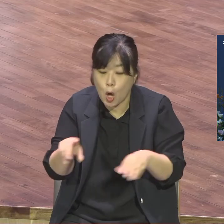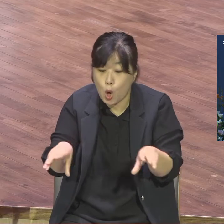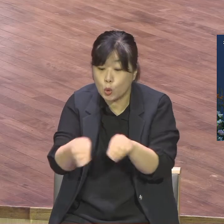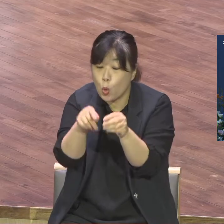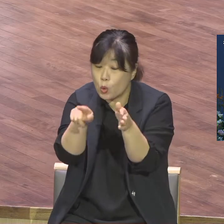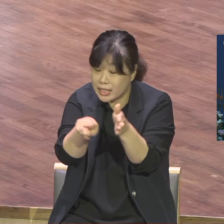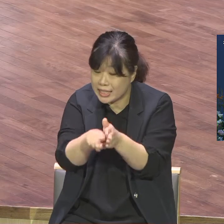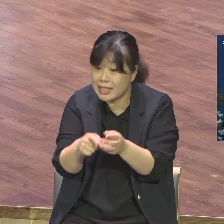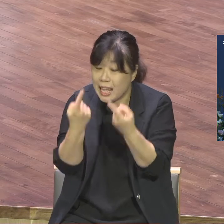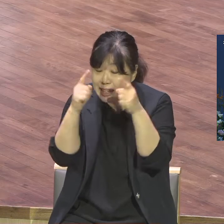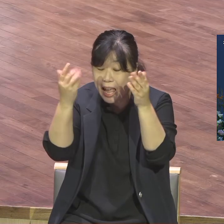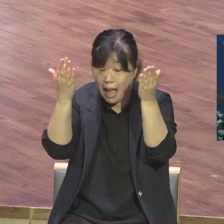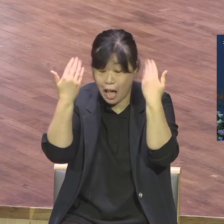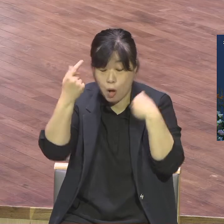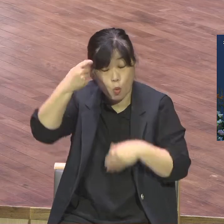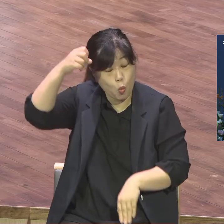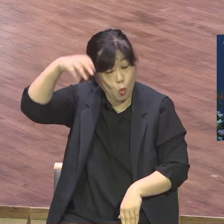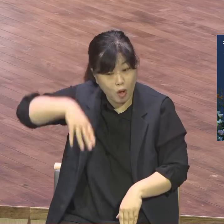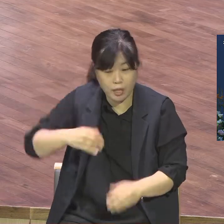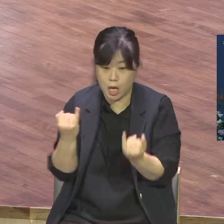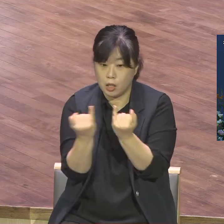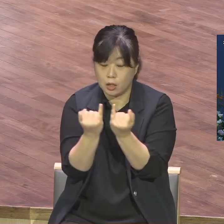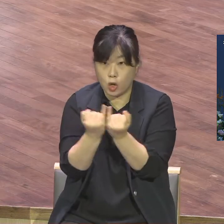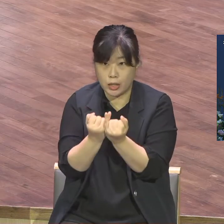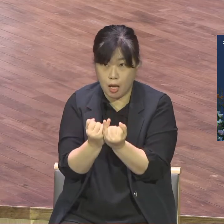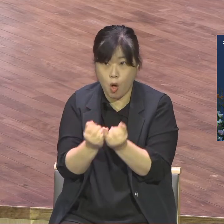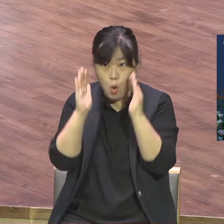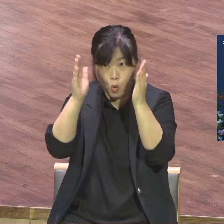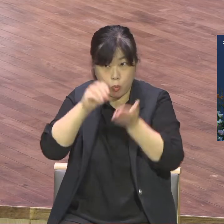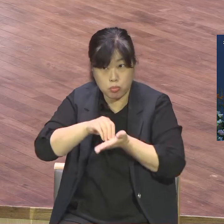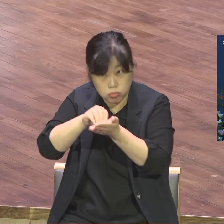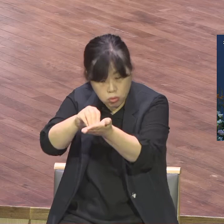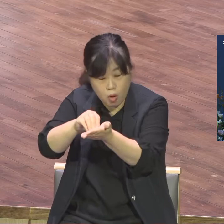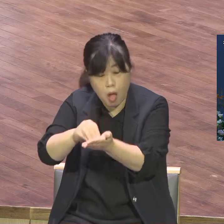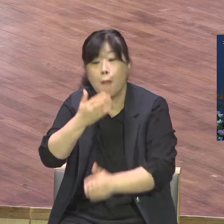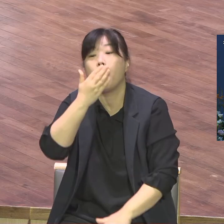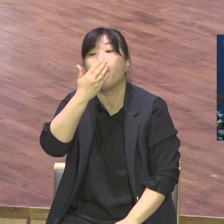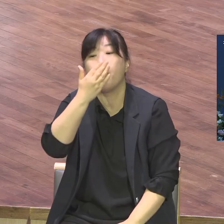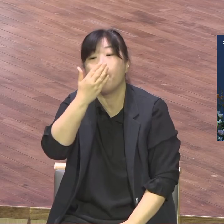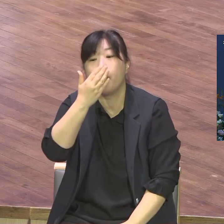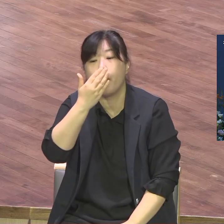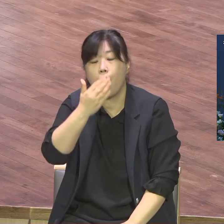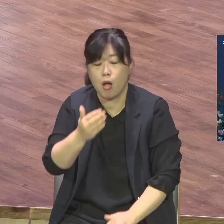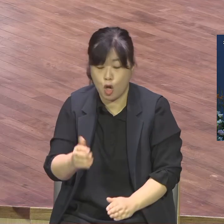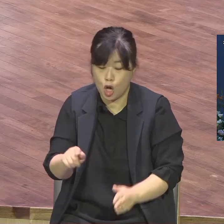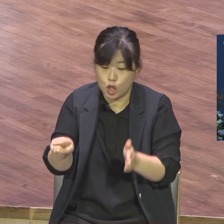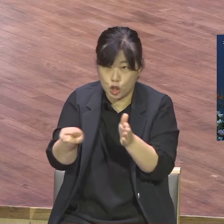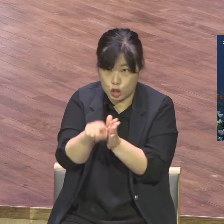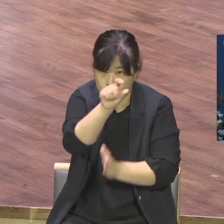신학대학원 공부하고 있습니다. 공부는 하게 해놓고 목사 안수는 안 줘요.